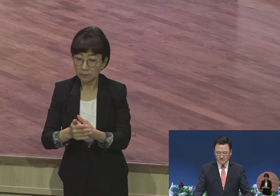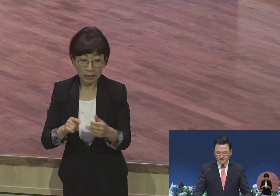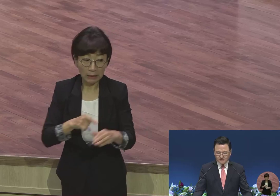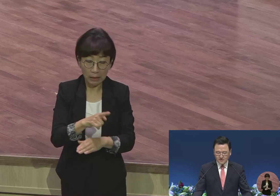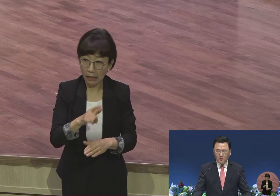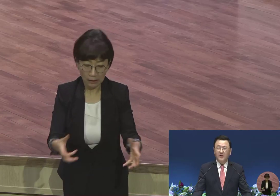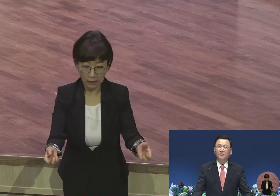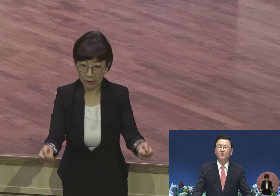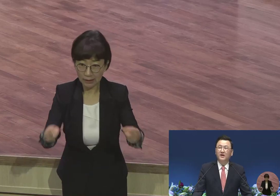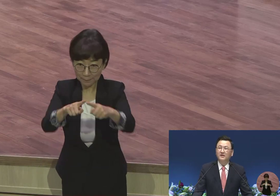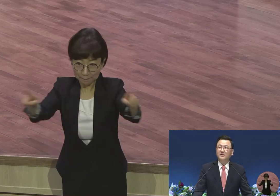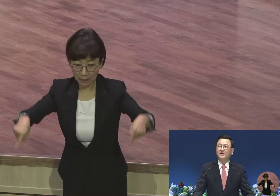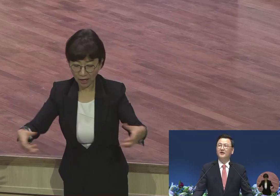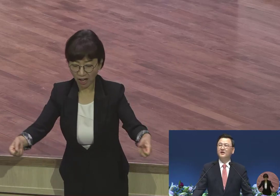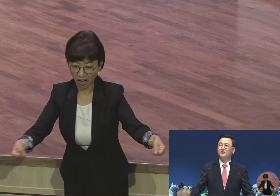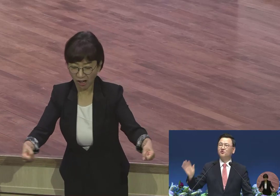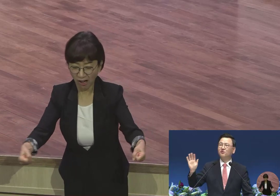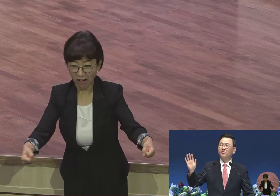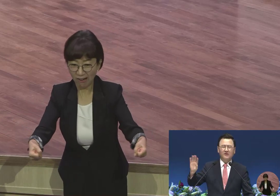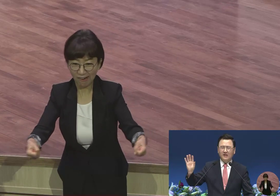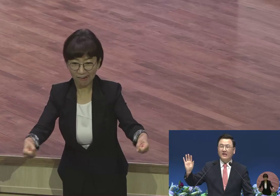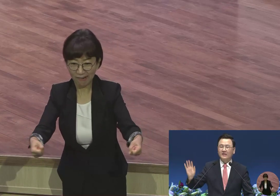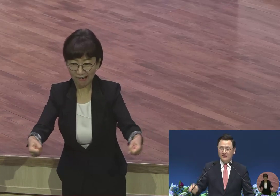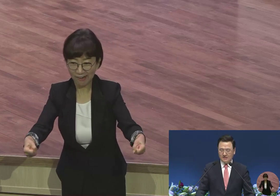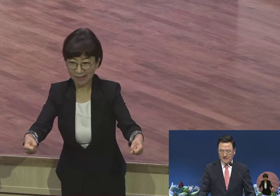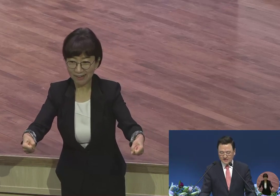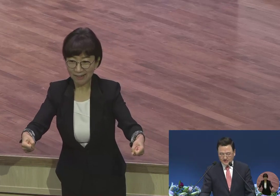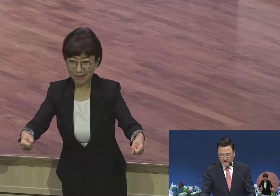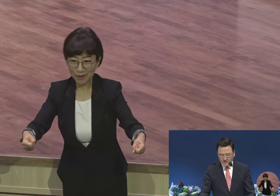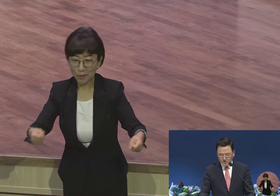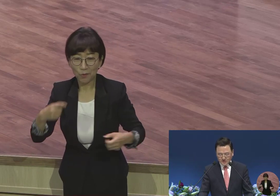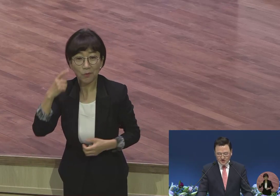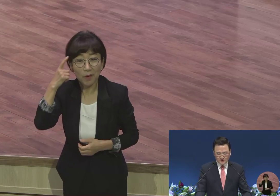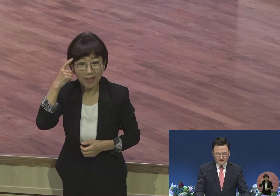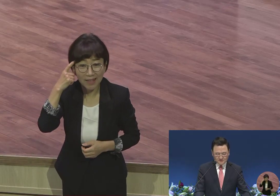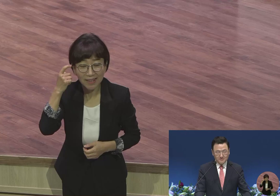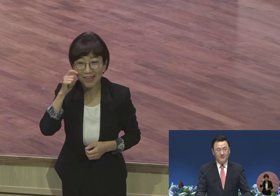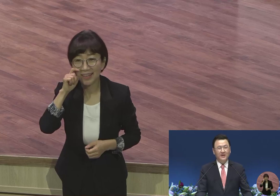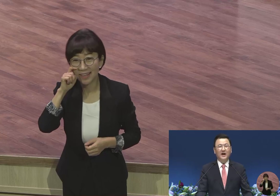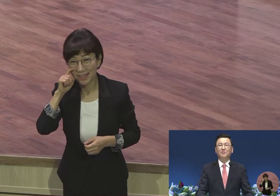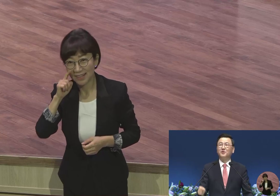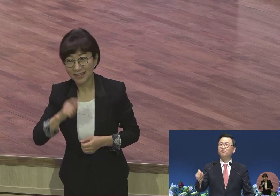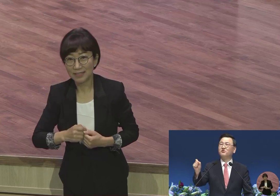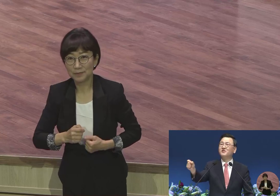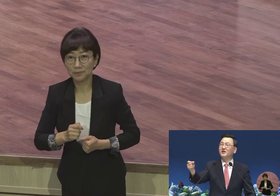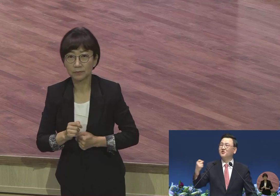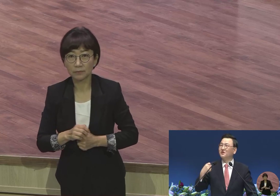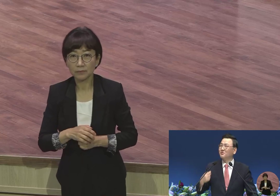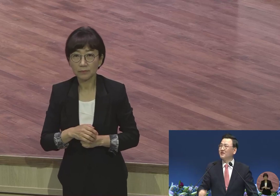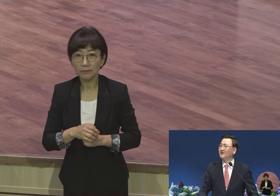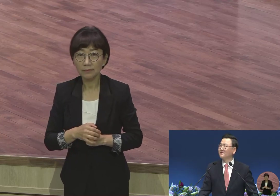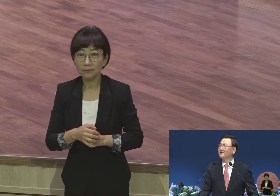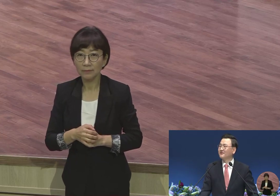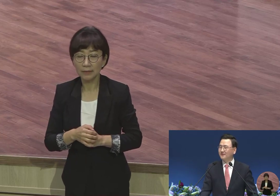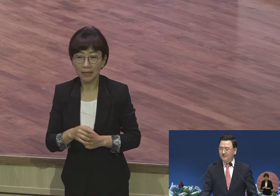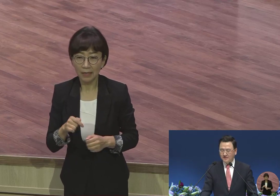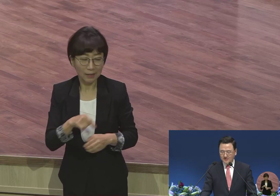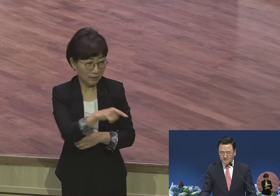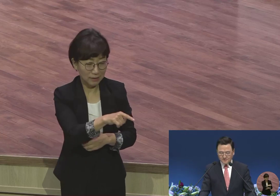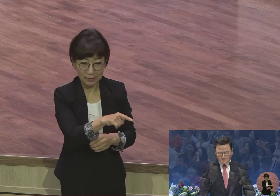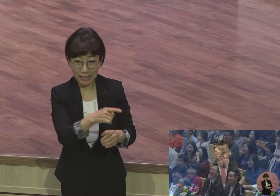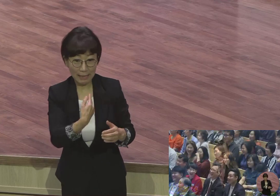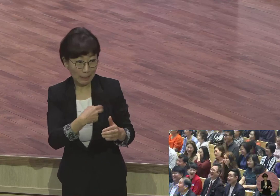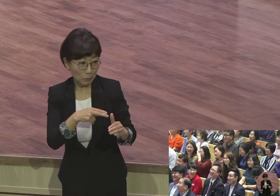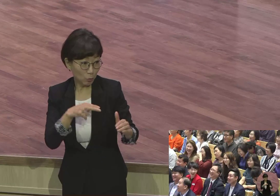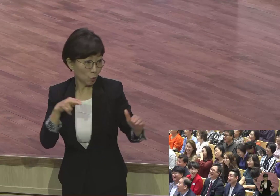거예요. 왜 못 나갔냐? 순격. 아니. 뭐냐면 앞에 불신자가 쳐다보자.